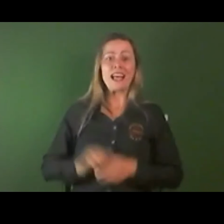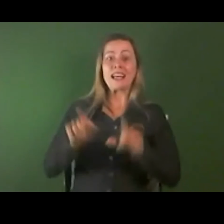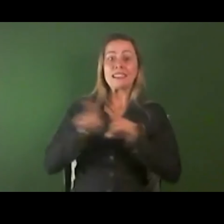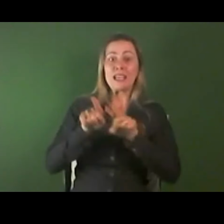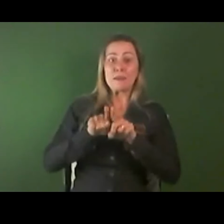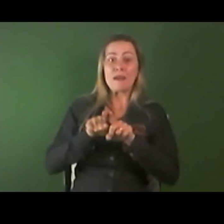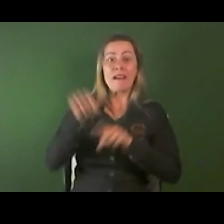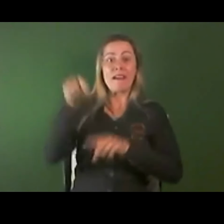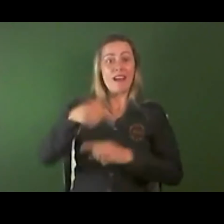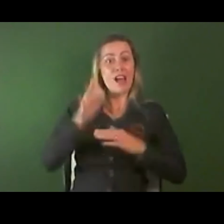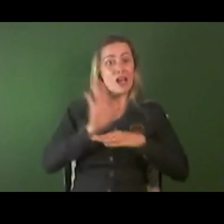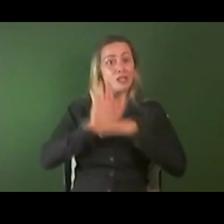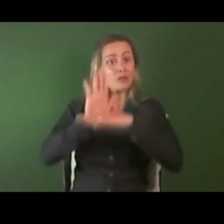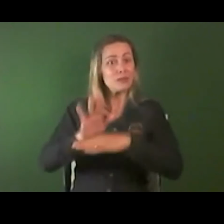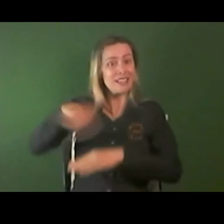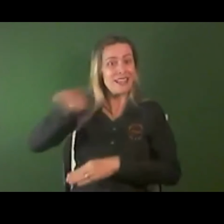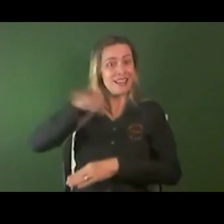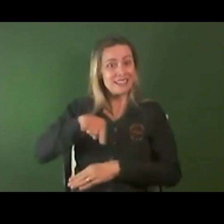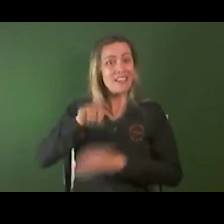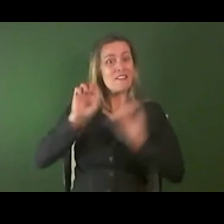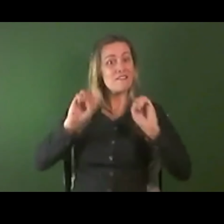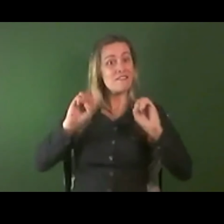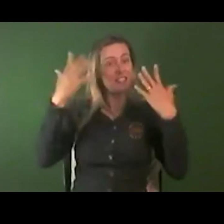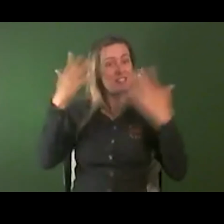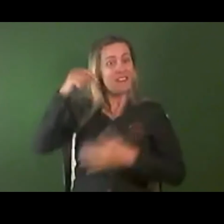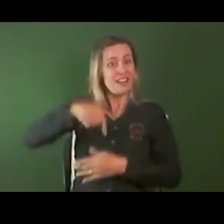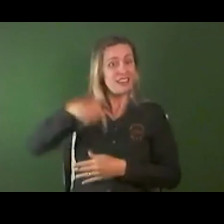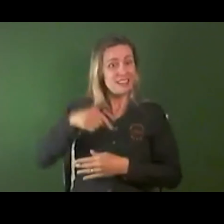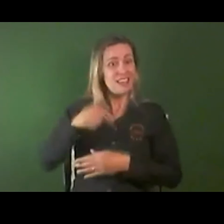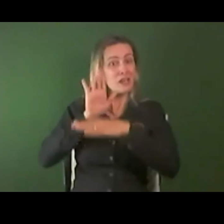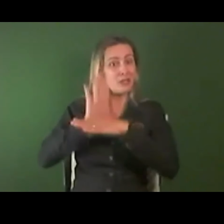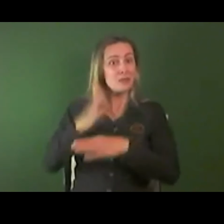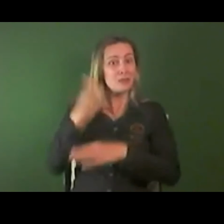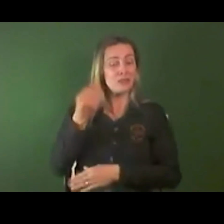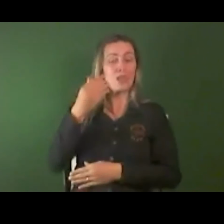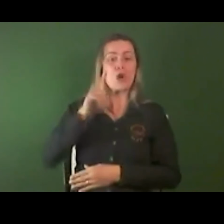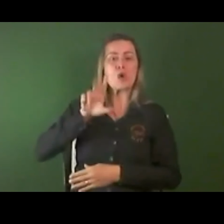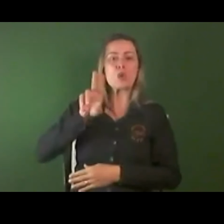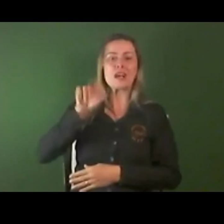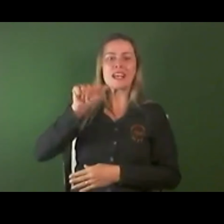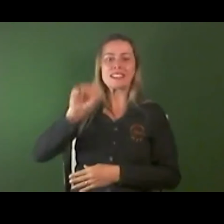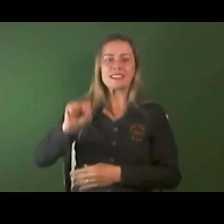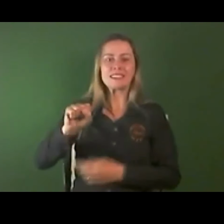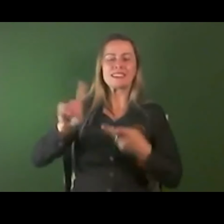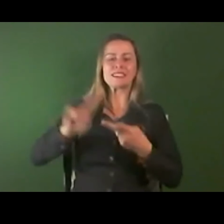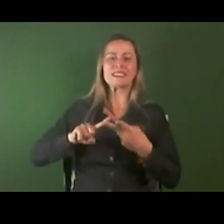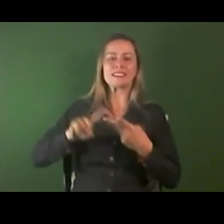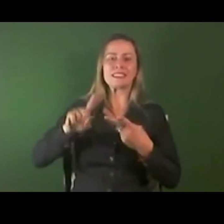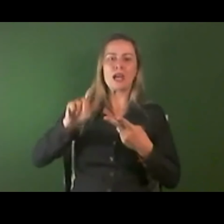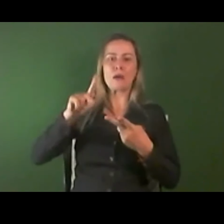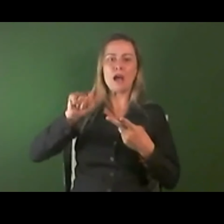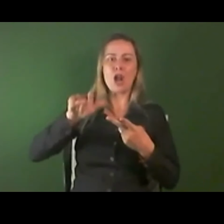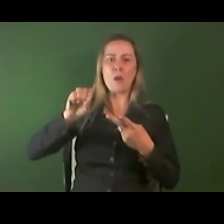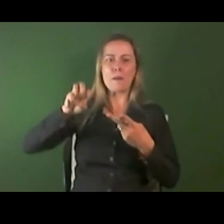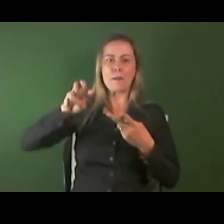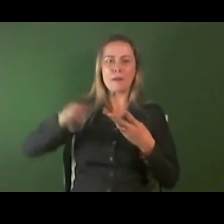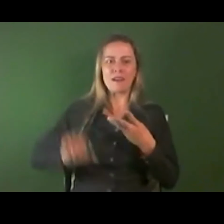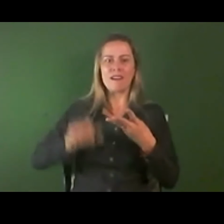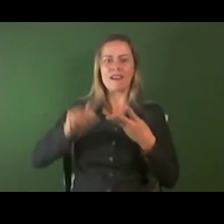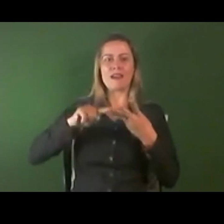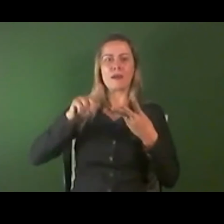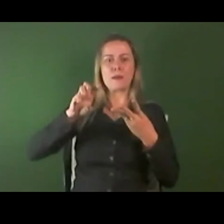que ajudaram a gente também aqui no festival, que foi o Lucas Correia, a Paloma Gomide,